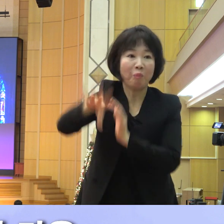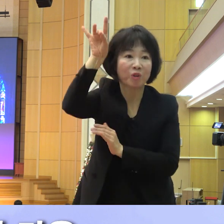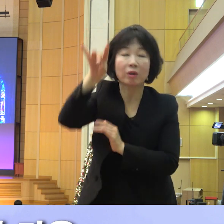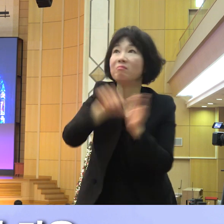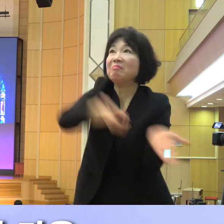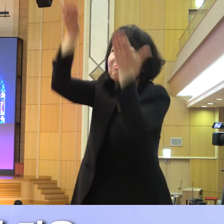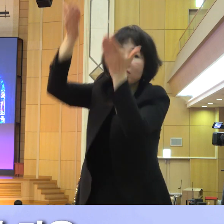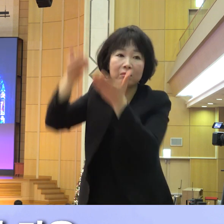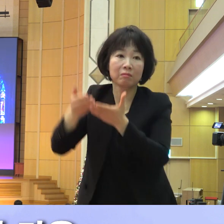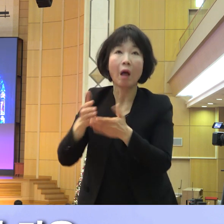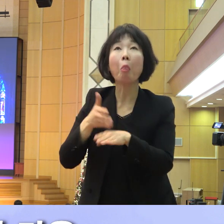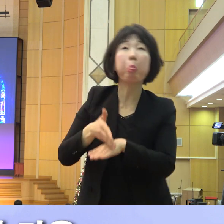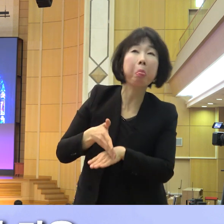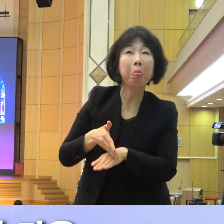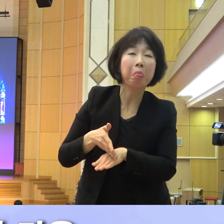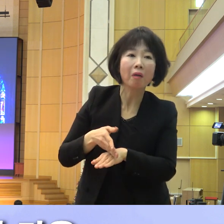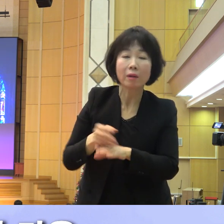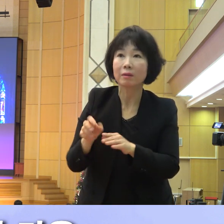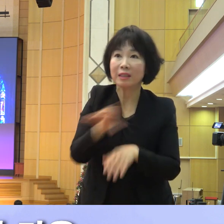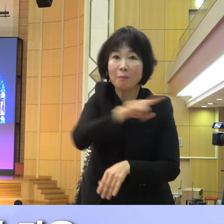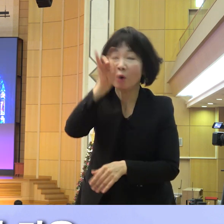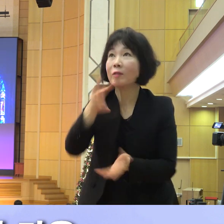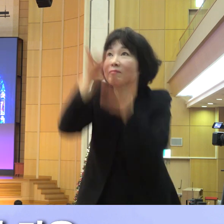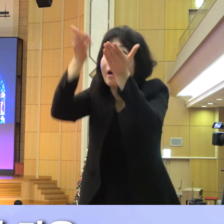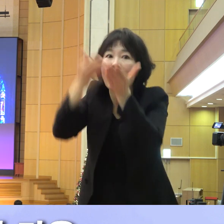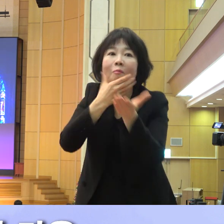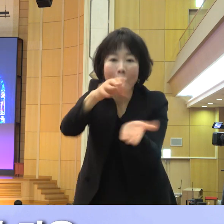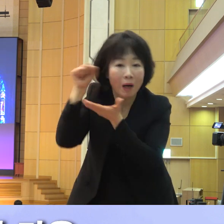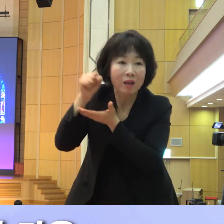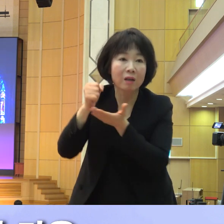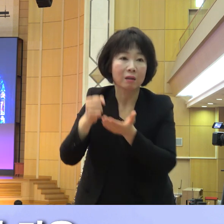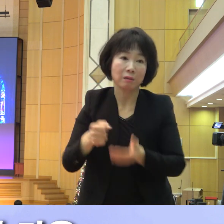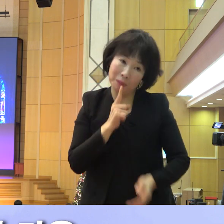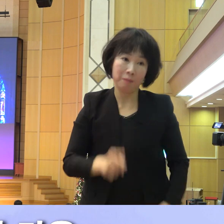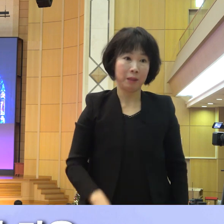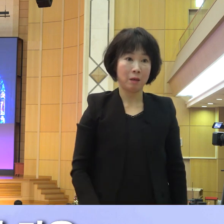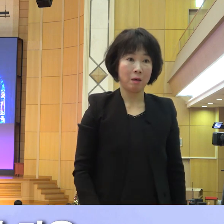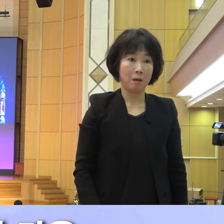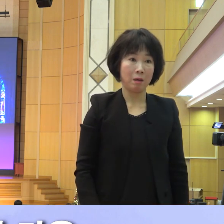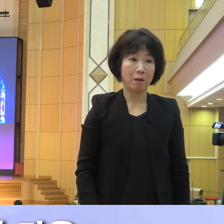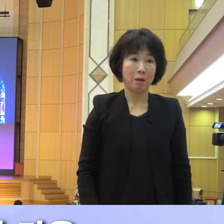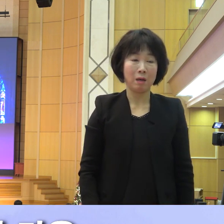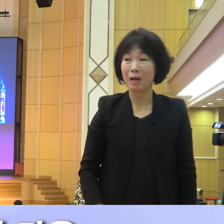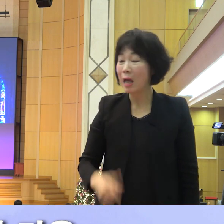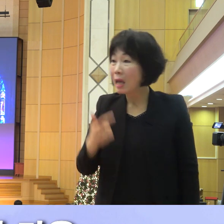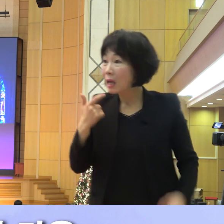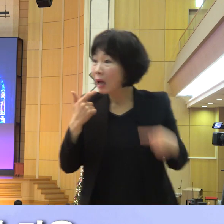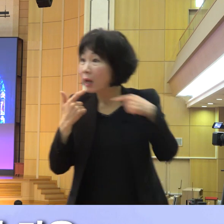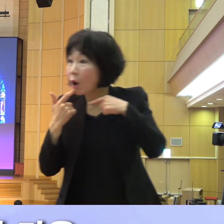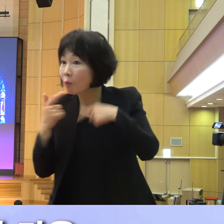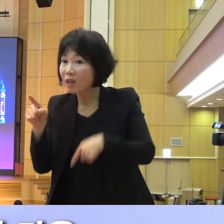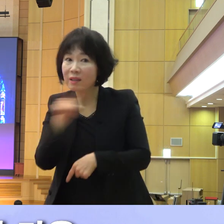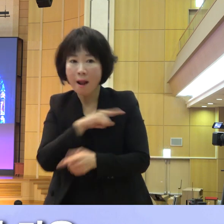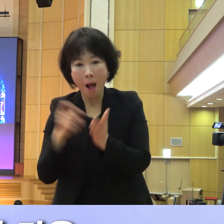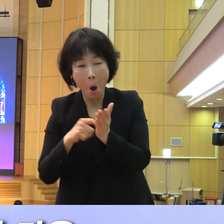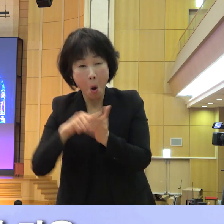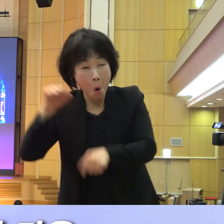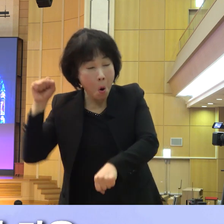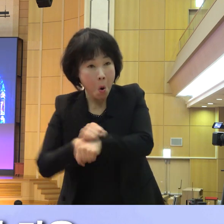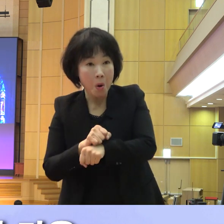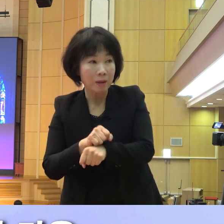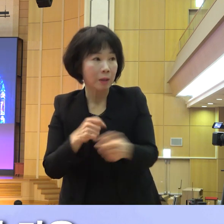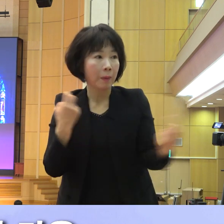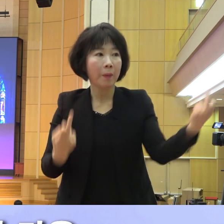땅에서도 한 번 축복기도 받은 것이 야곱의 인생을 완전히 복 있는 사람으로 바꿔놨습니다.